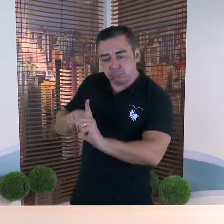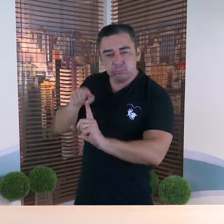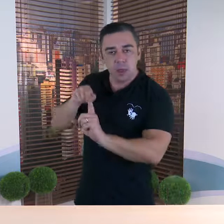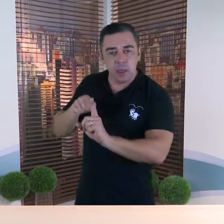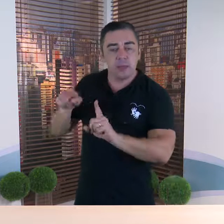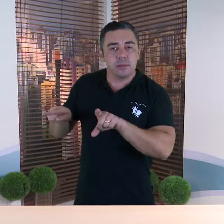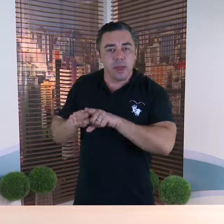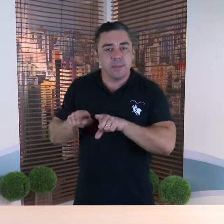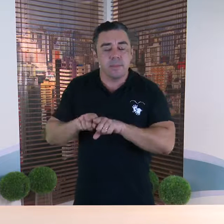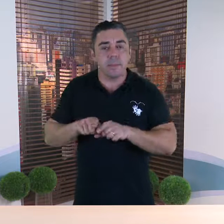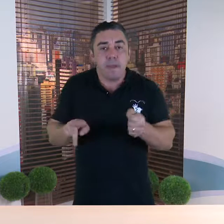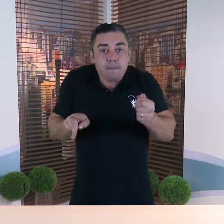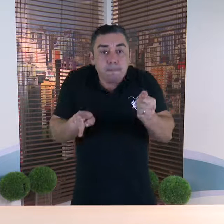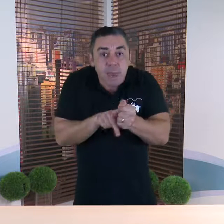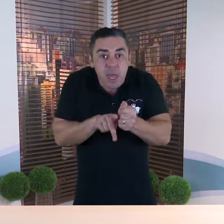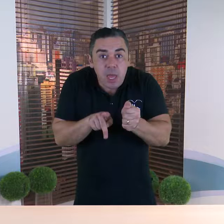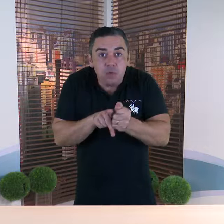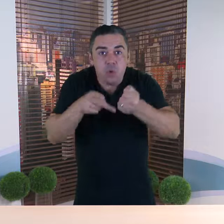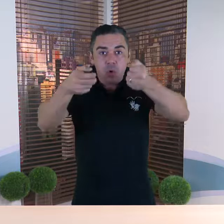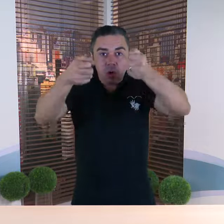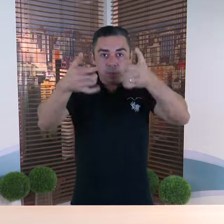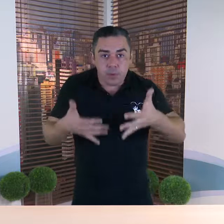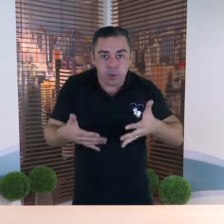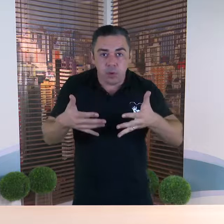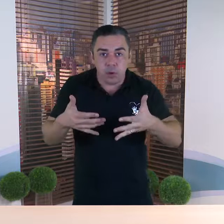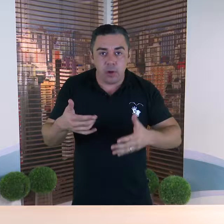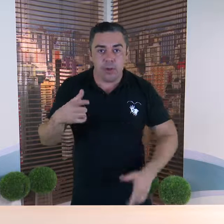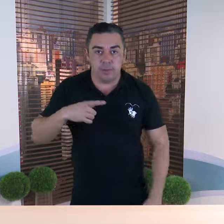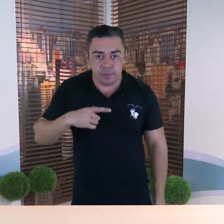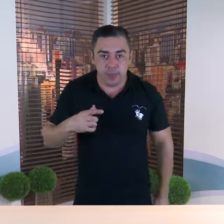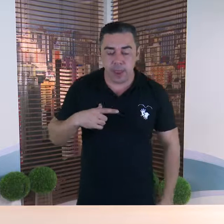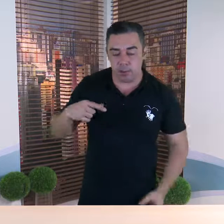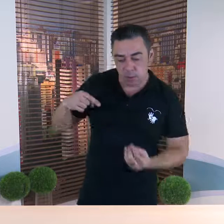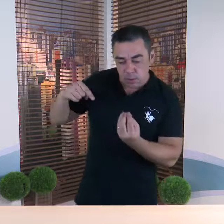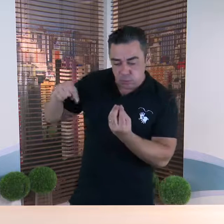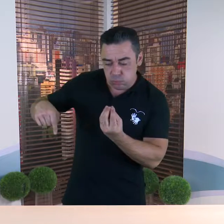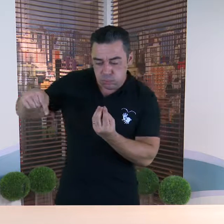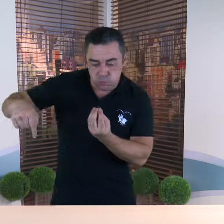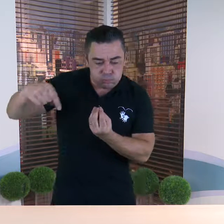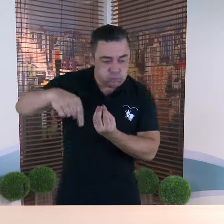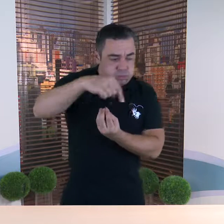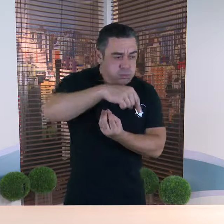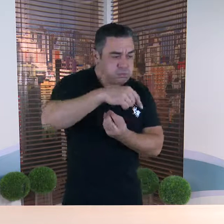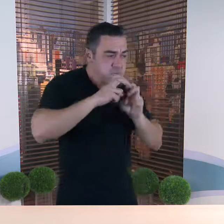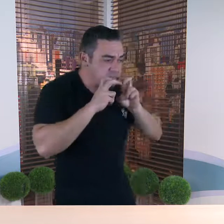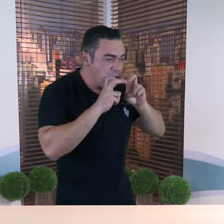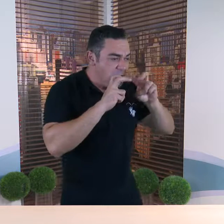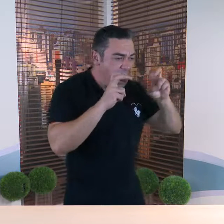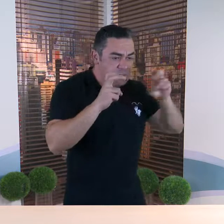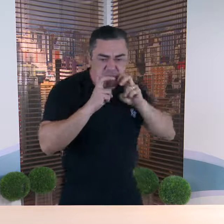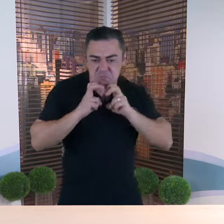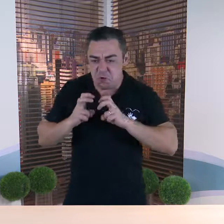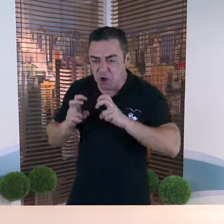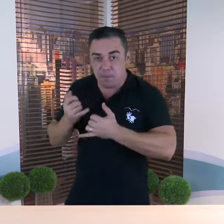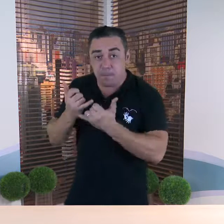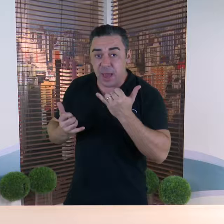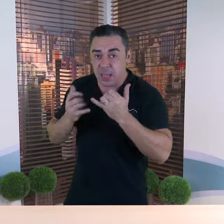diabo descrito pelo apóstolo Pedro que anda em derredor, bramando como leão, buscando a quem